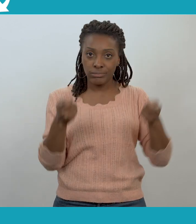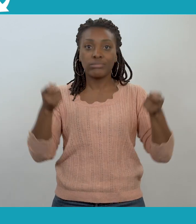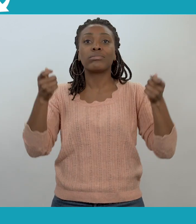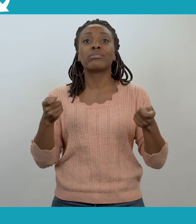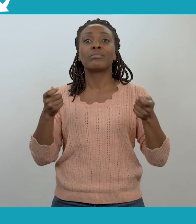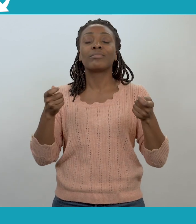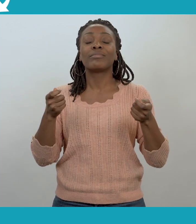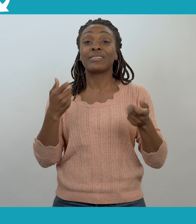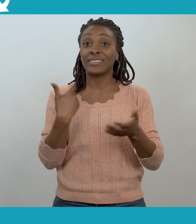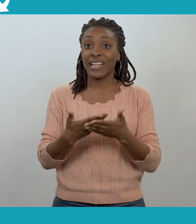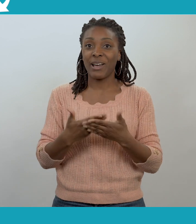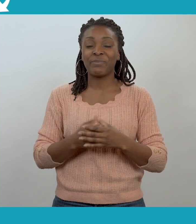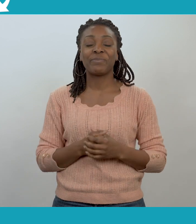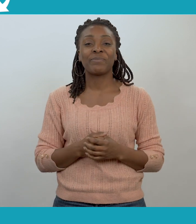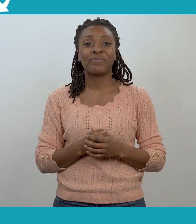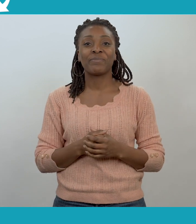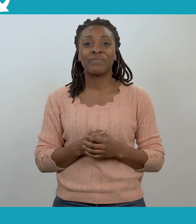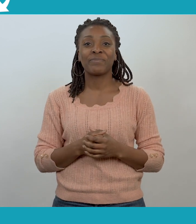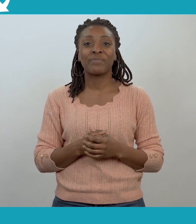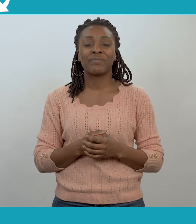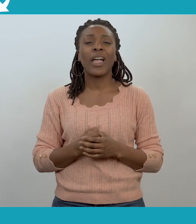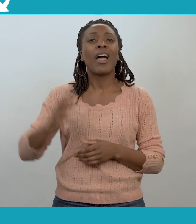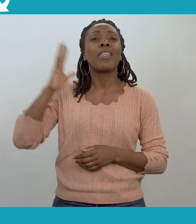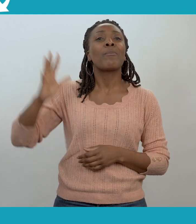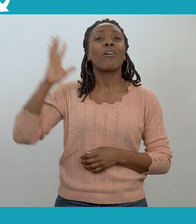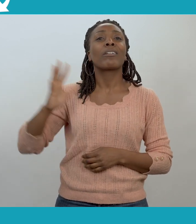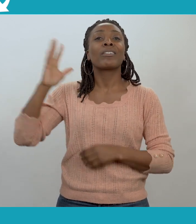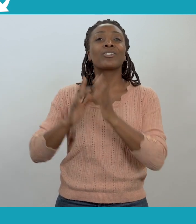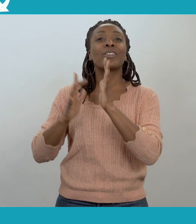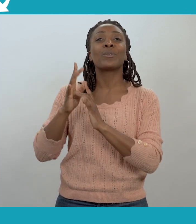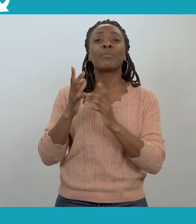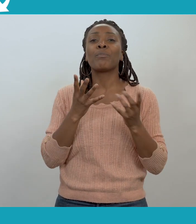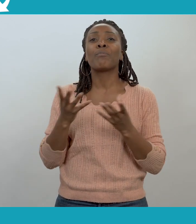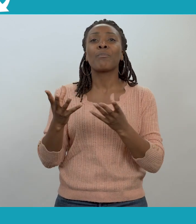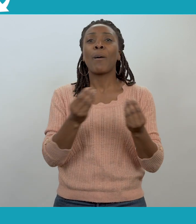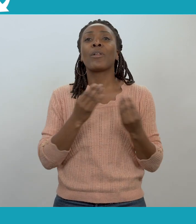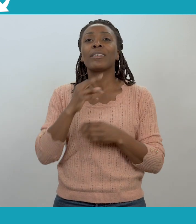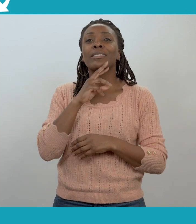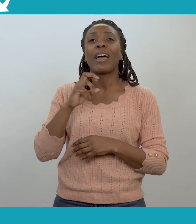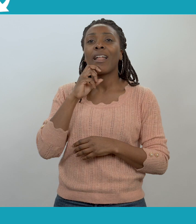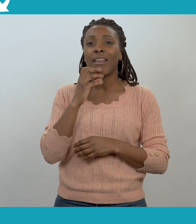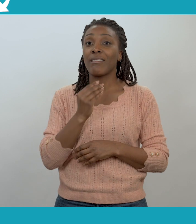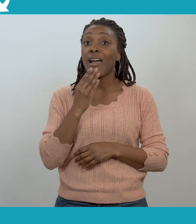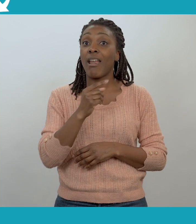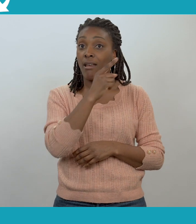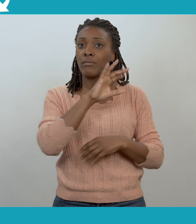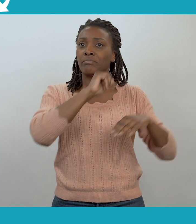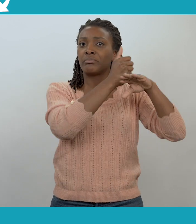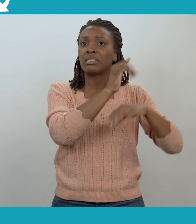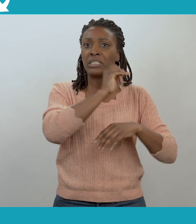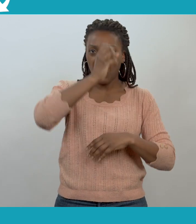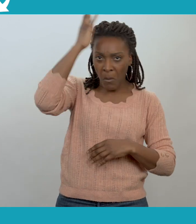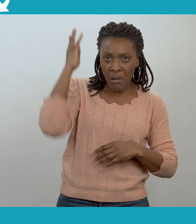la terre comme au ciel. Exactement. À l'époque de Jésus, les Israélites étaient gouvernés par l'Empire